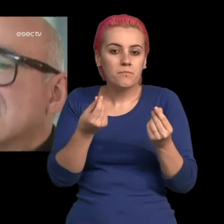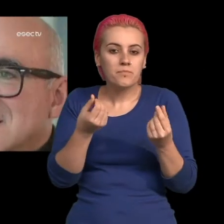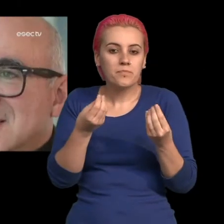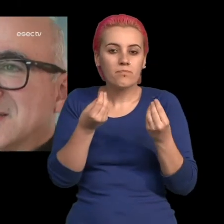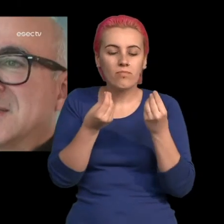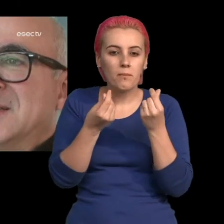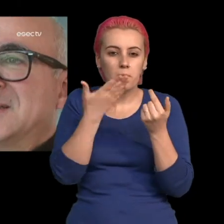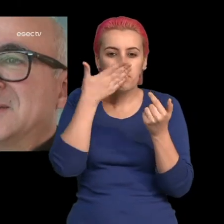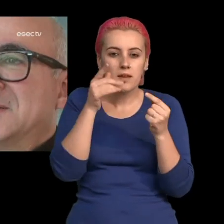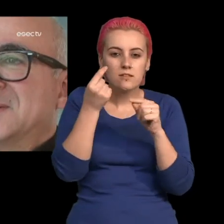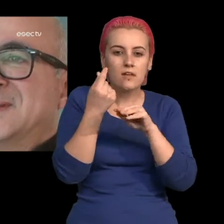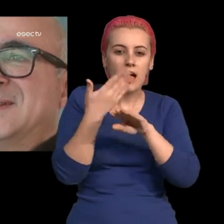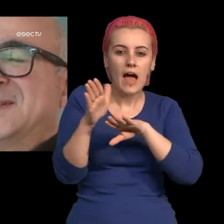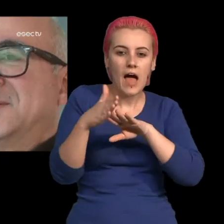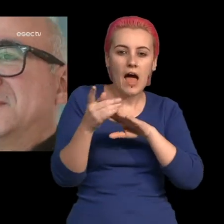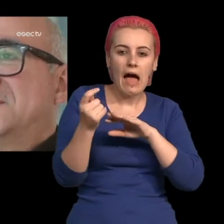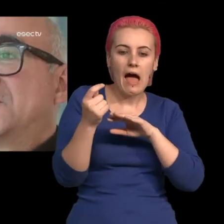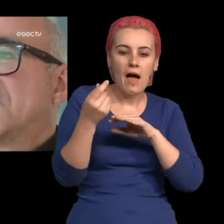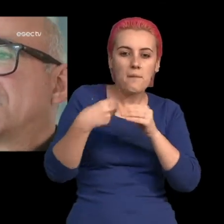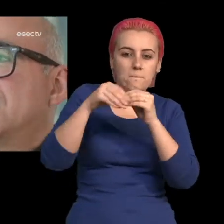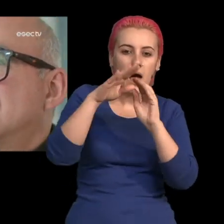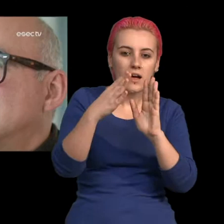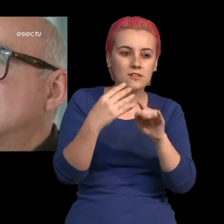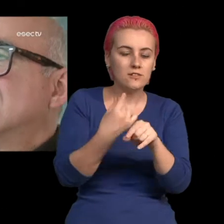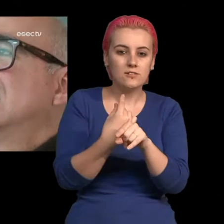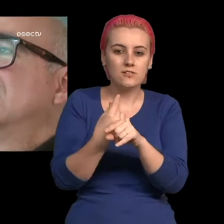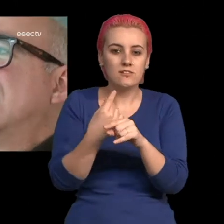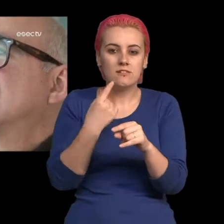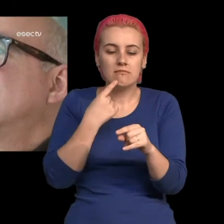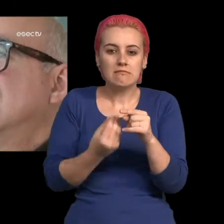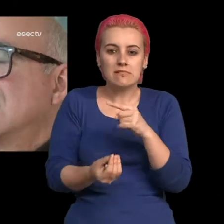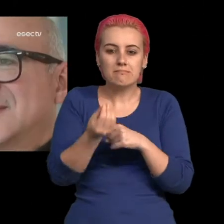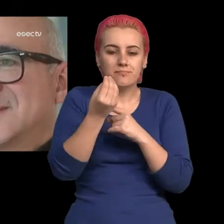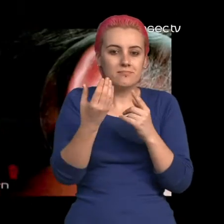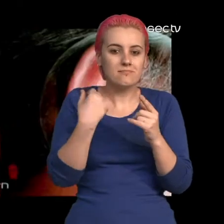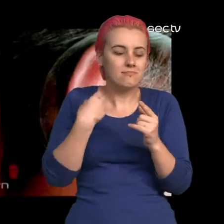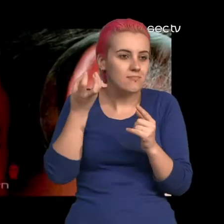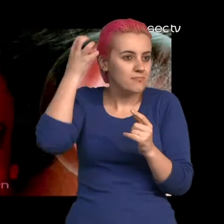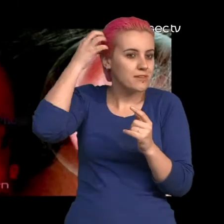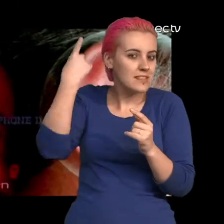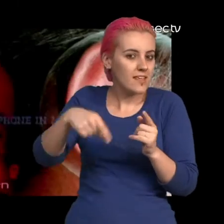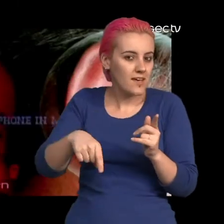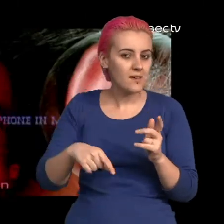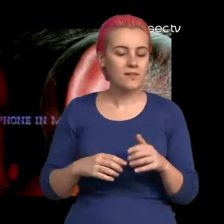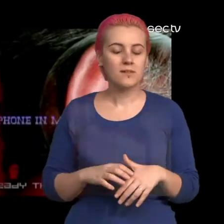uma excrescência que se tem, um corpo a extrair.